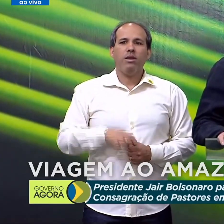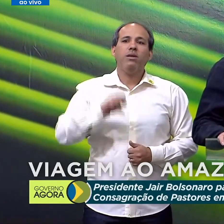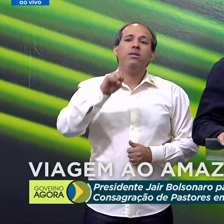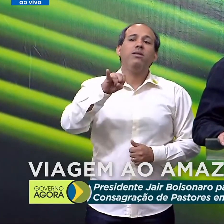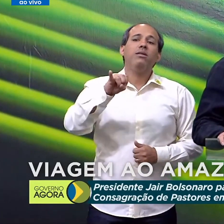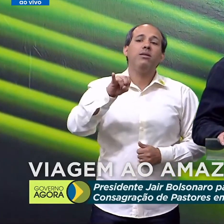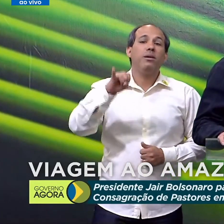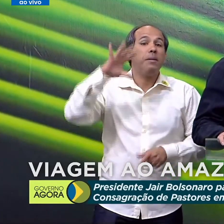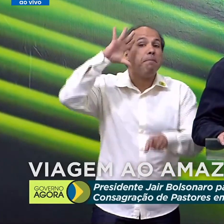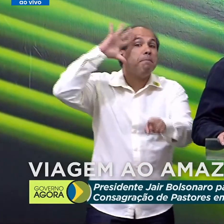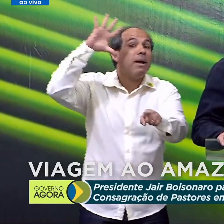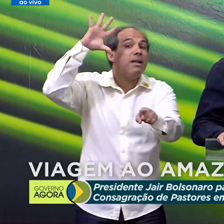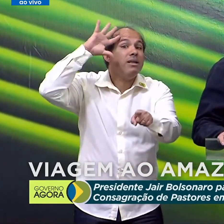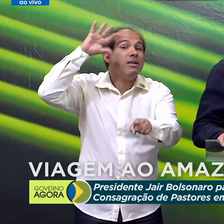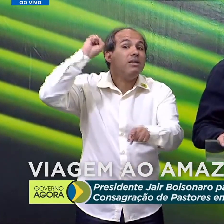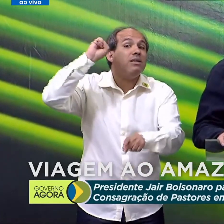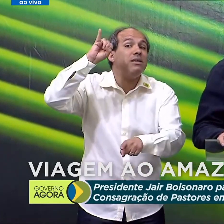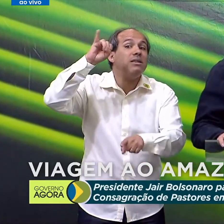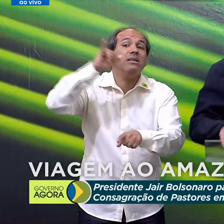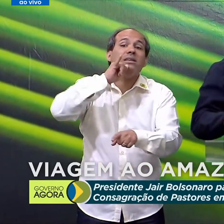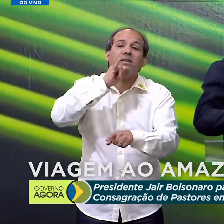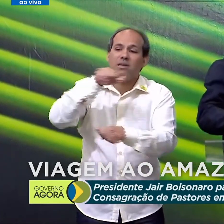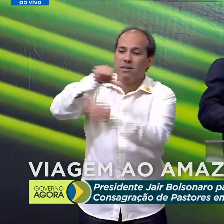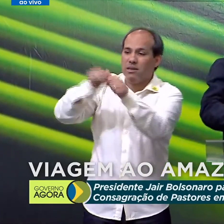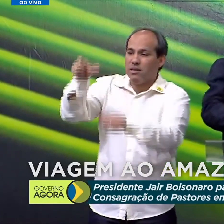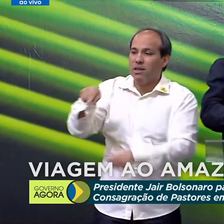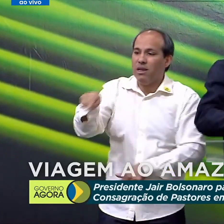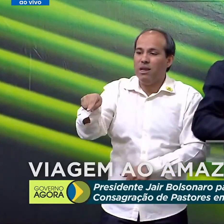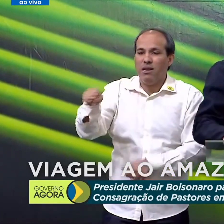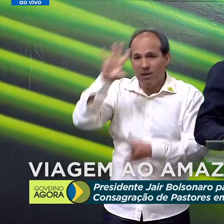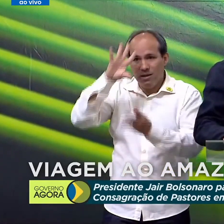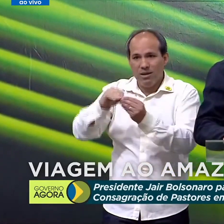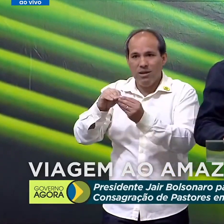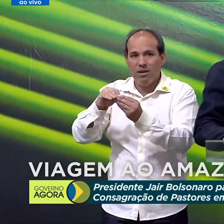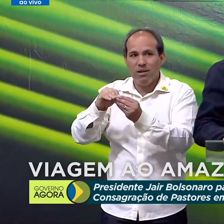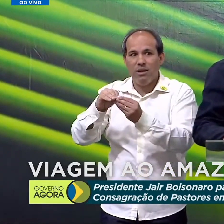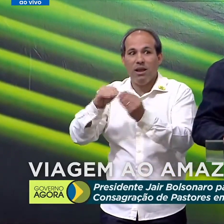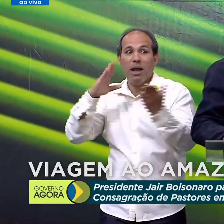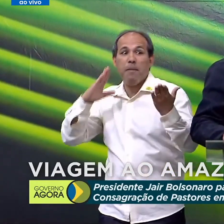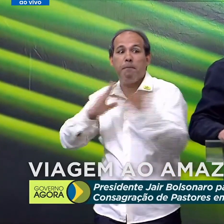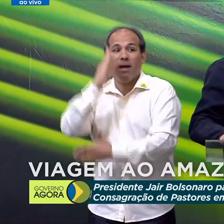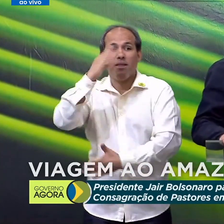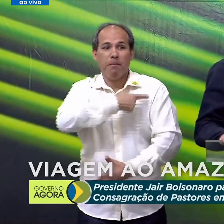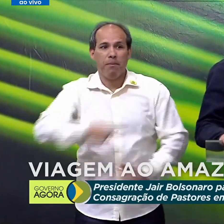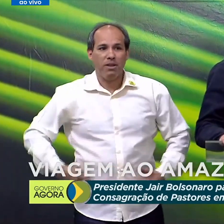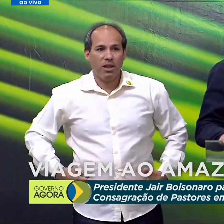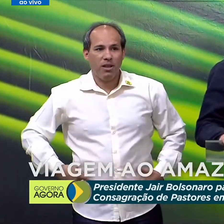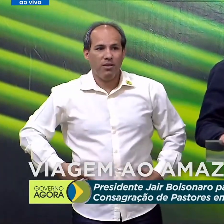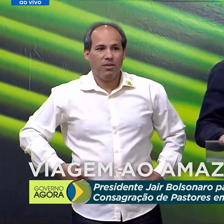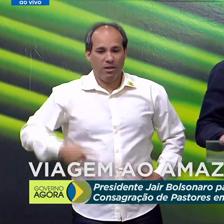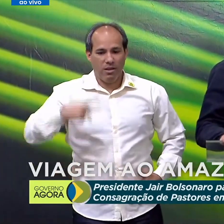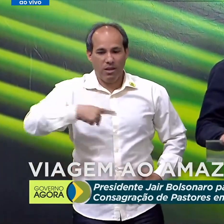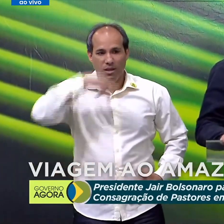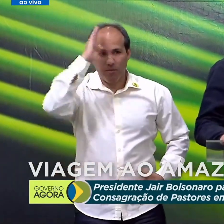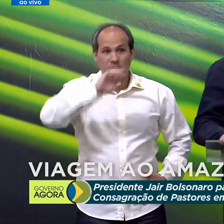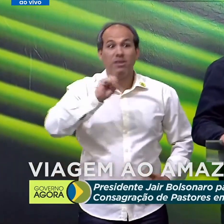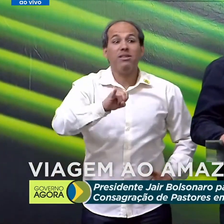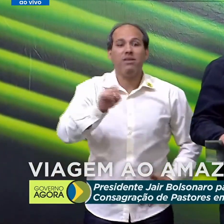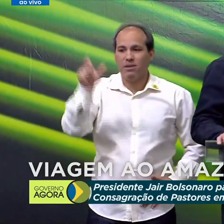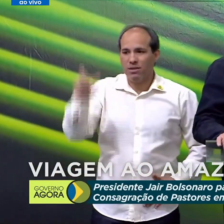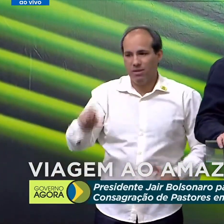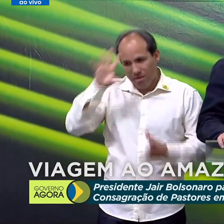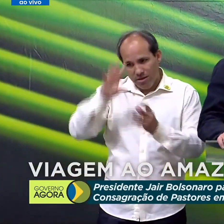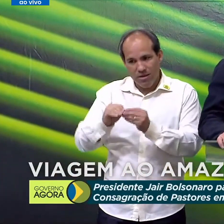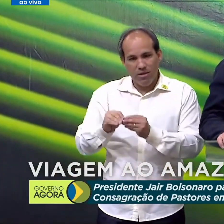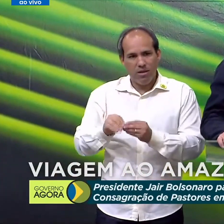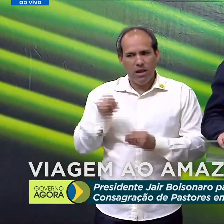Imaginem, repito, se o outro lado tiver chegado à presidência da República. O que eles